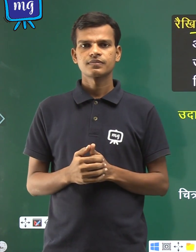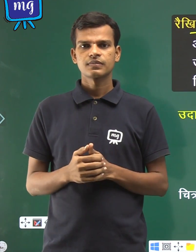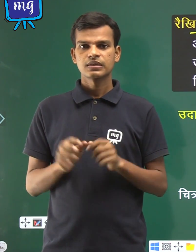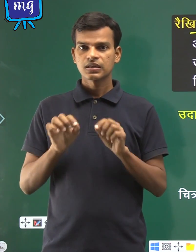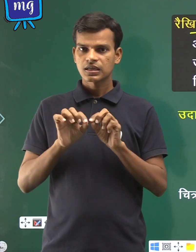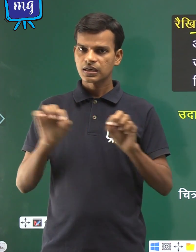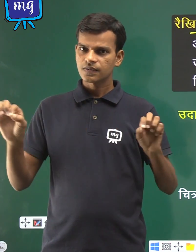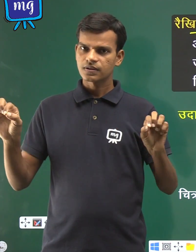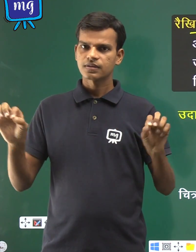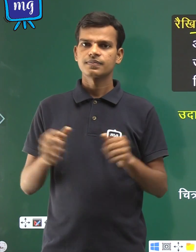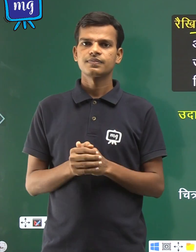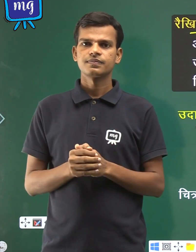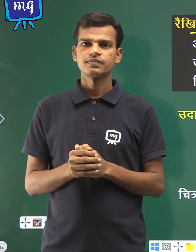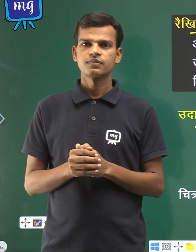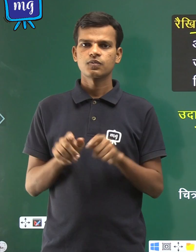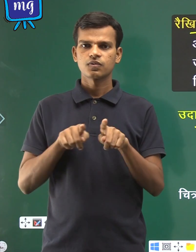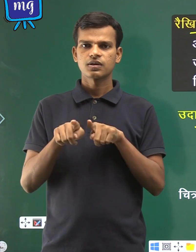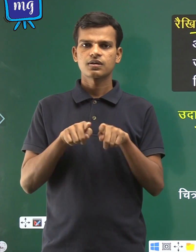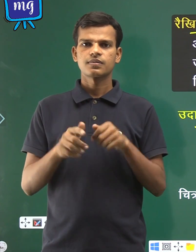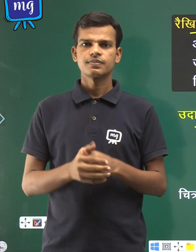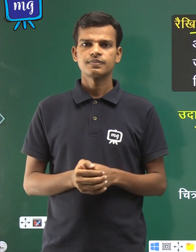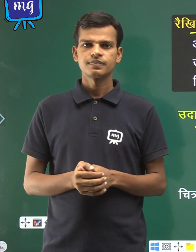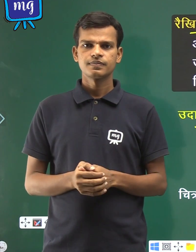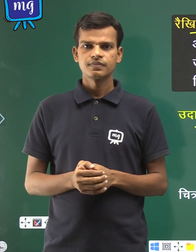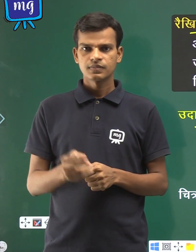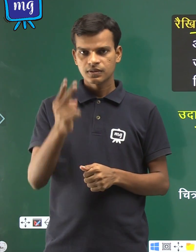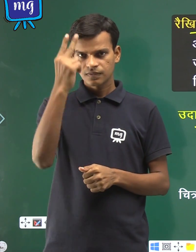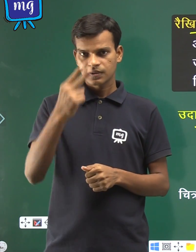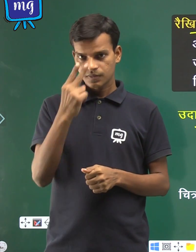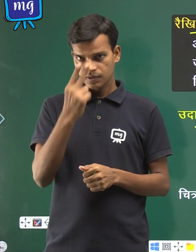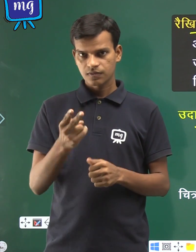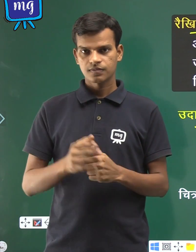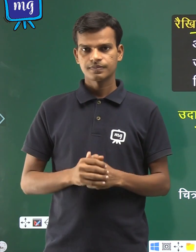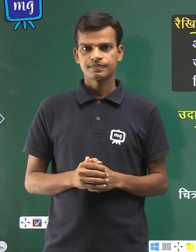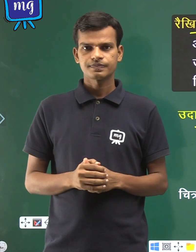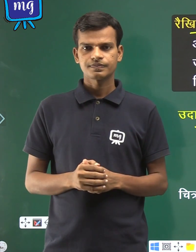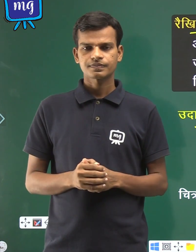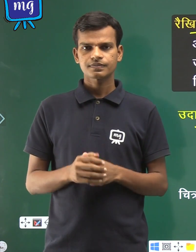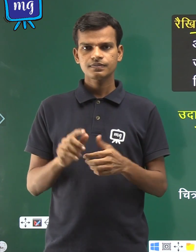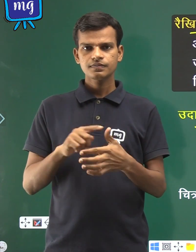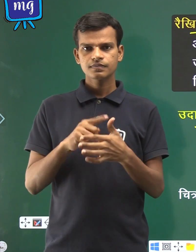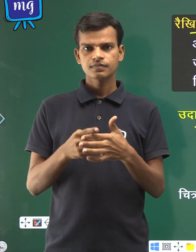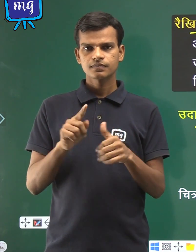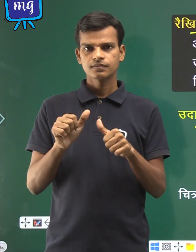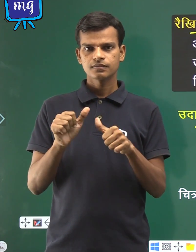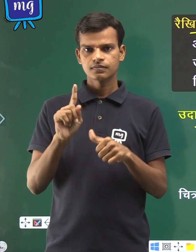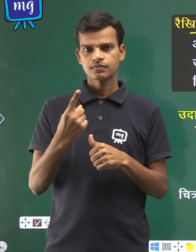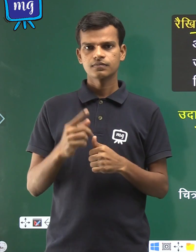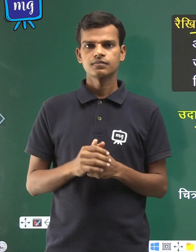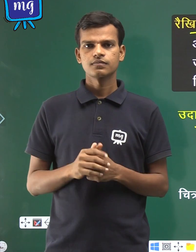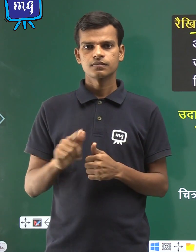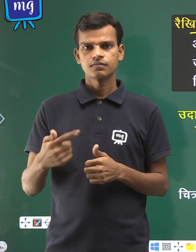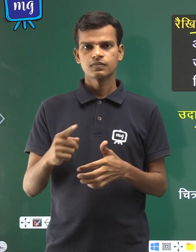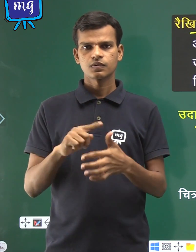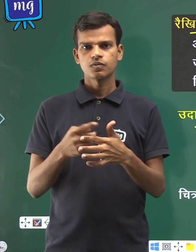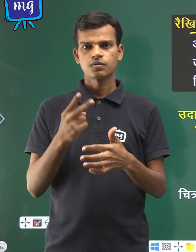किरणें होती हैं। उदाहरण, चित्र में देखो, कोण 1 और कोण